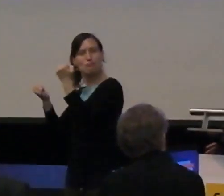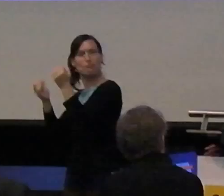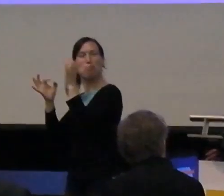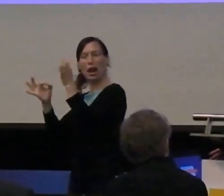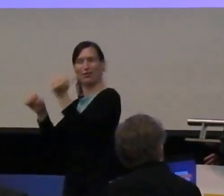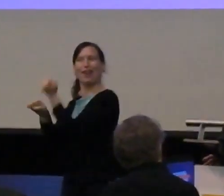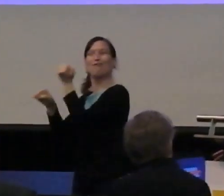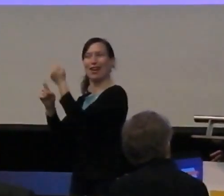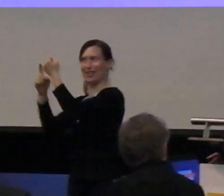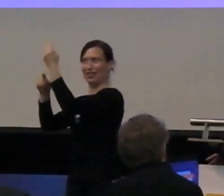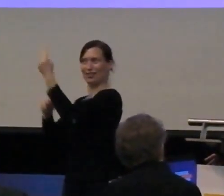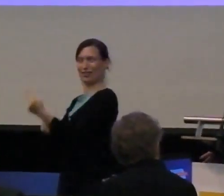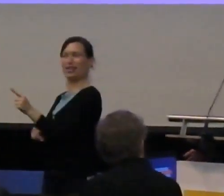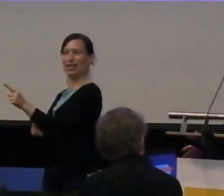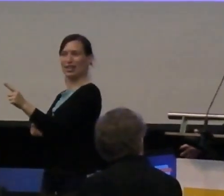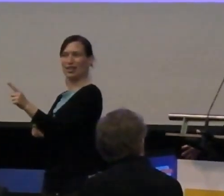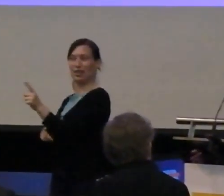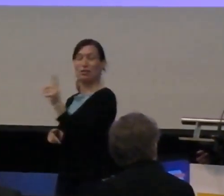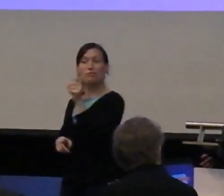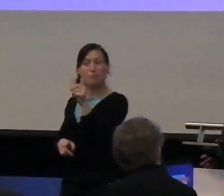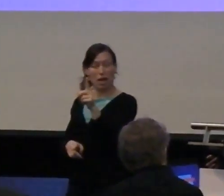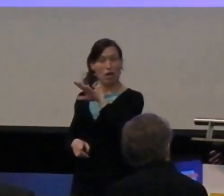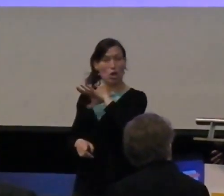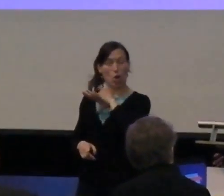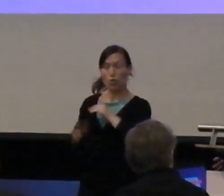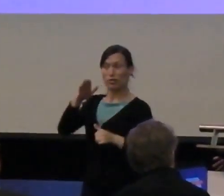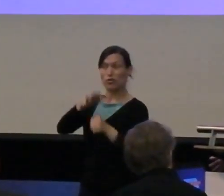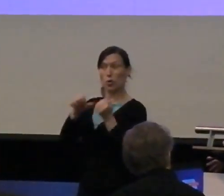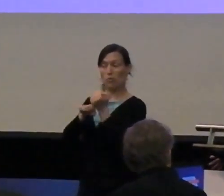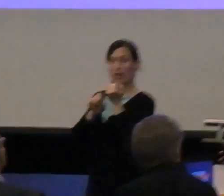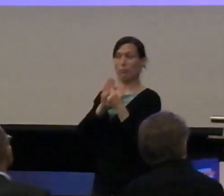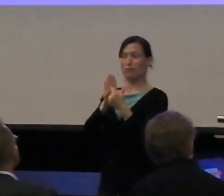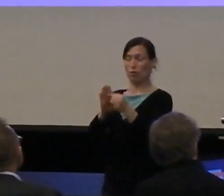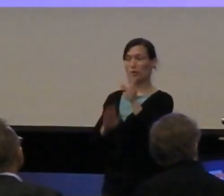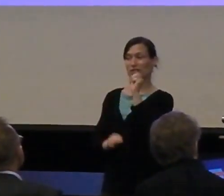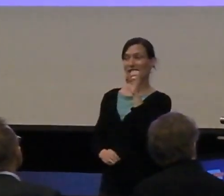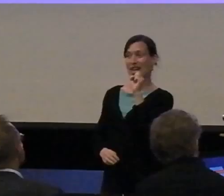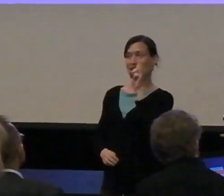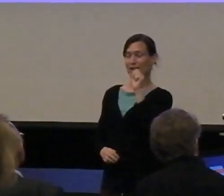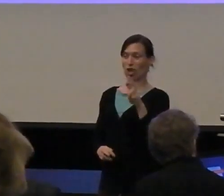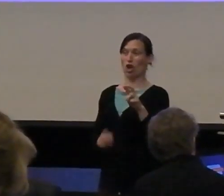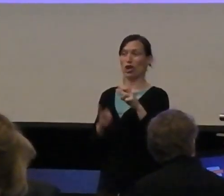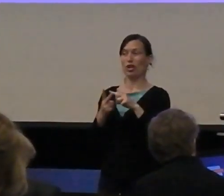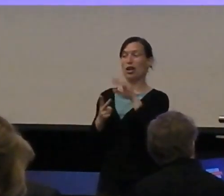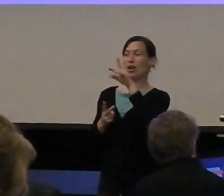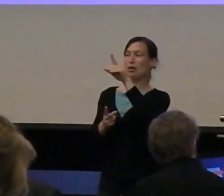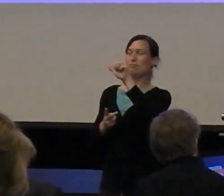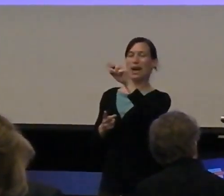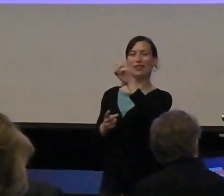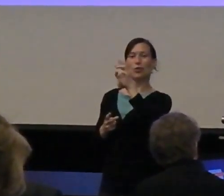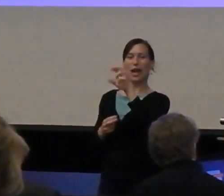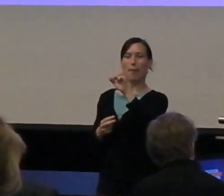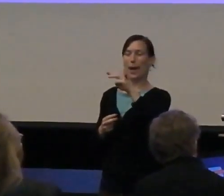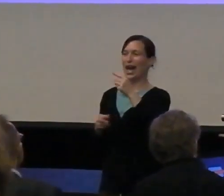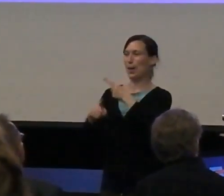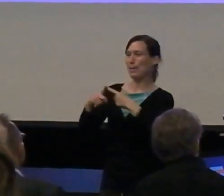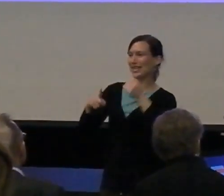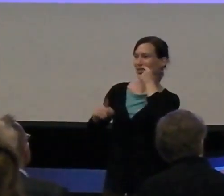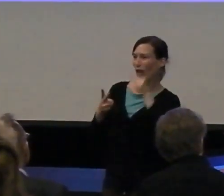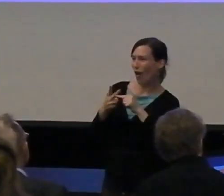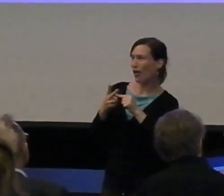er zitten ook topwerken in het filmpje van Museum Essen in het Paleis, de Panorama Mesdag, Museum Beelden aan Zee,